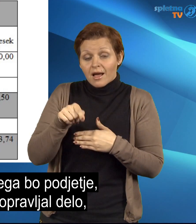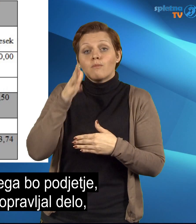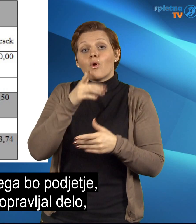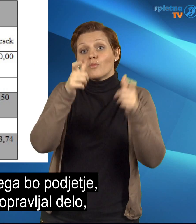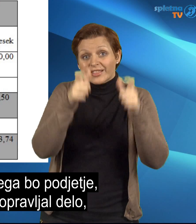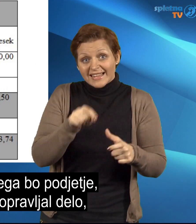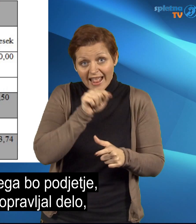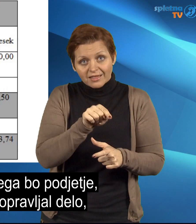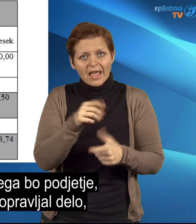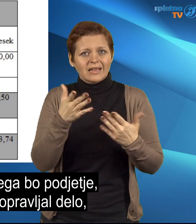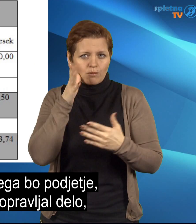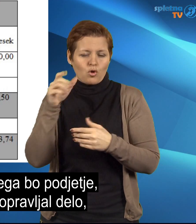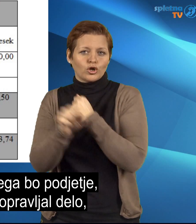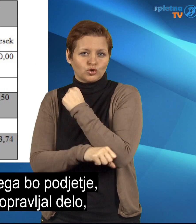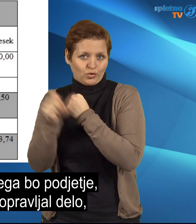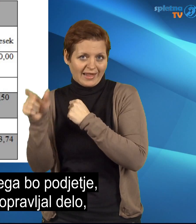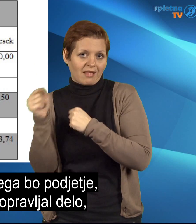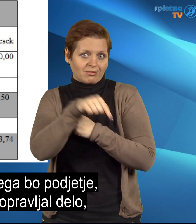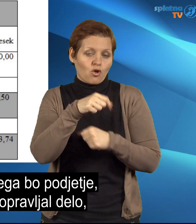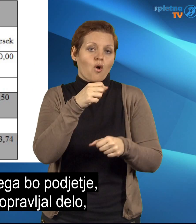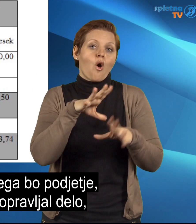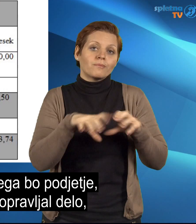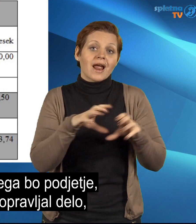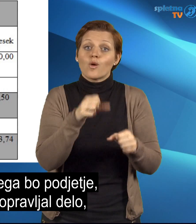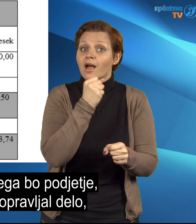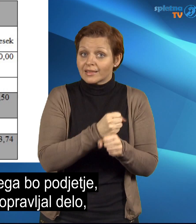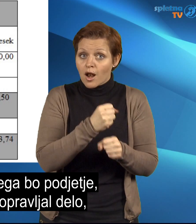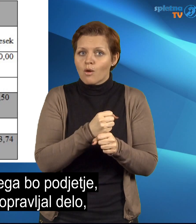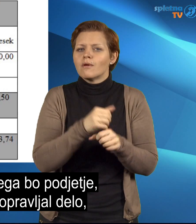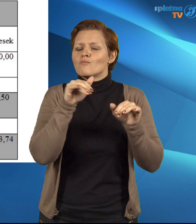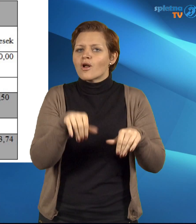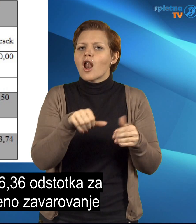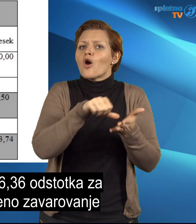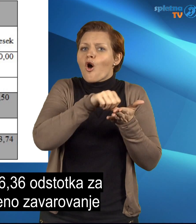Poleg tega bo podjetje, kjer bo študent upravljal delo, moralo odšteti še